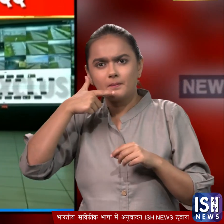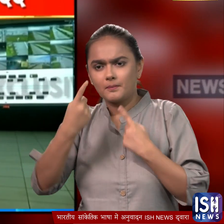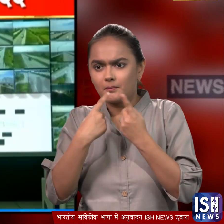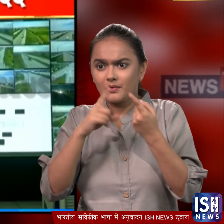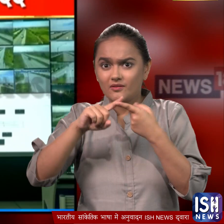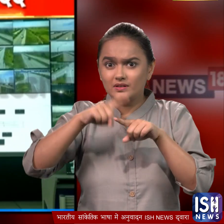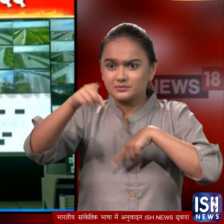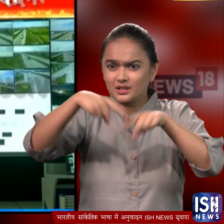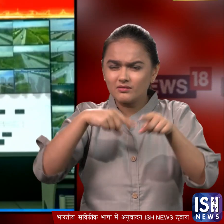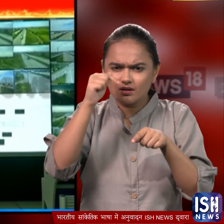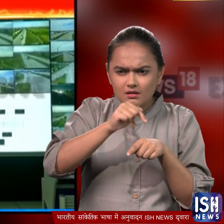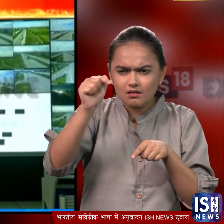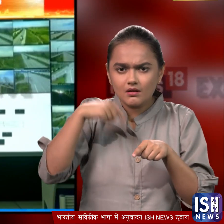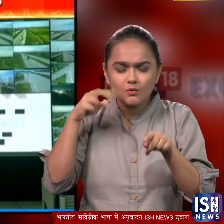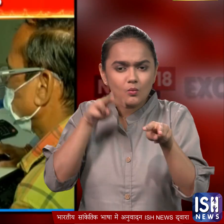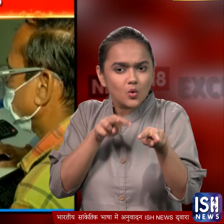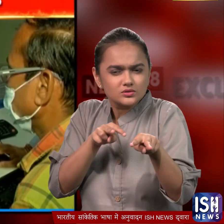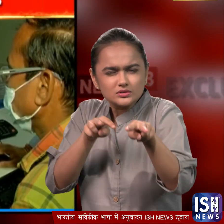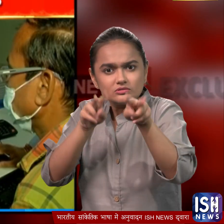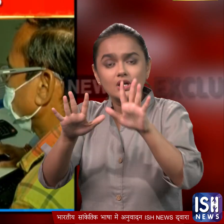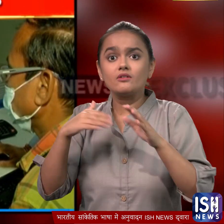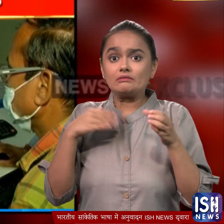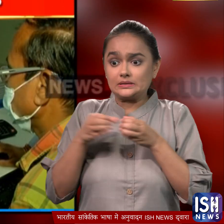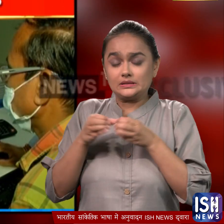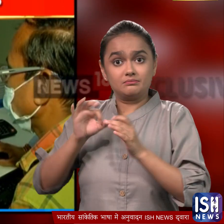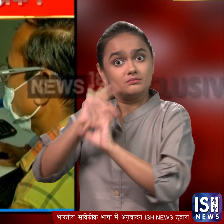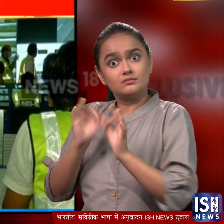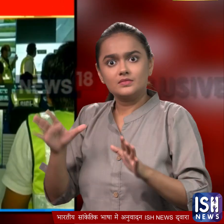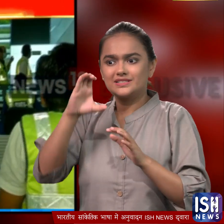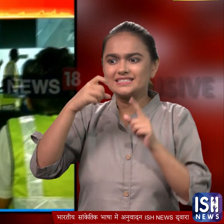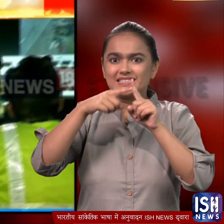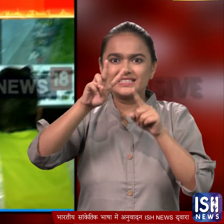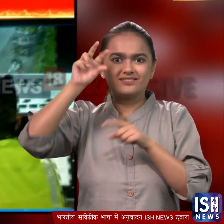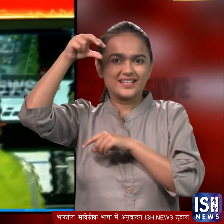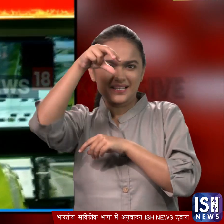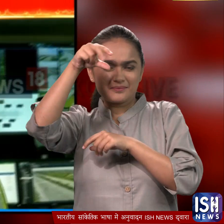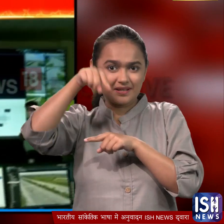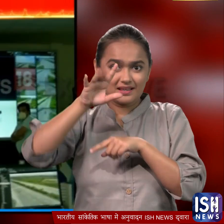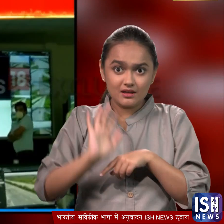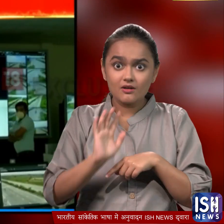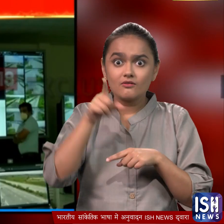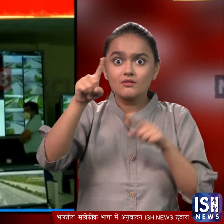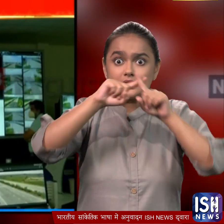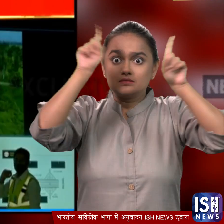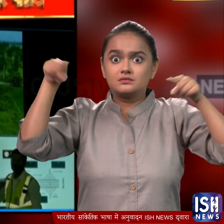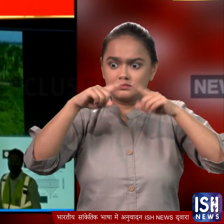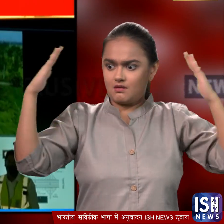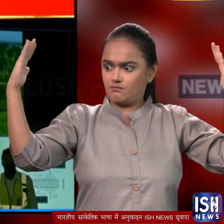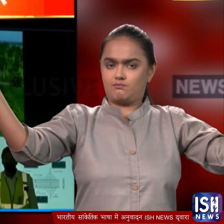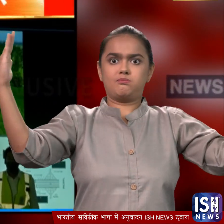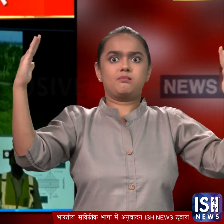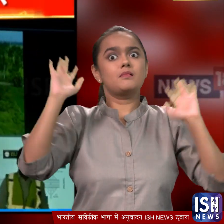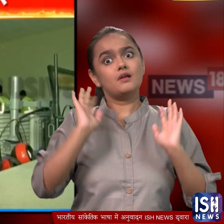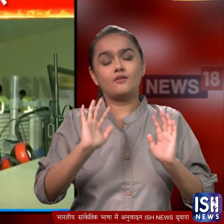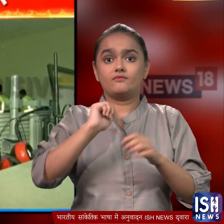तैयार किया गया, जहां एक्सप्रेसवे के चप्पे चप्पे पर नजर रखने के लिए एक टीम तैनात की गई। सीसीटीवी कैमरों के जरिए निगरानी के लिए वहां एक बड़ी स्क्रीन